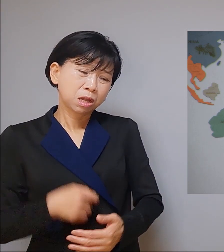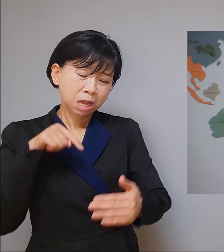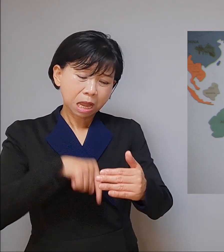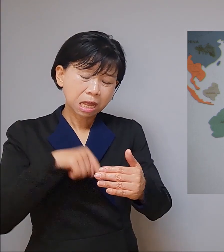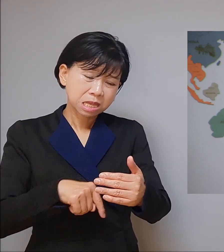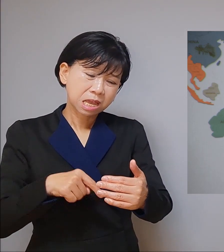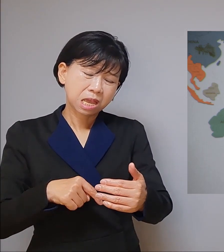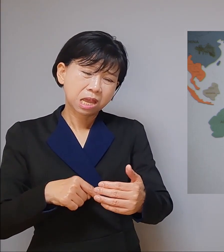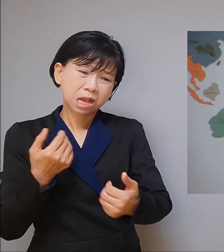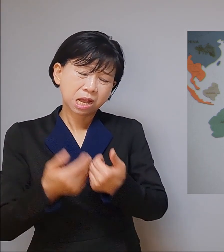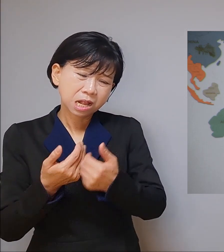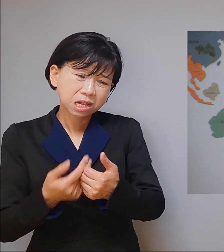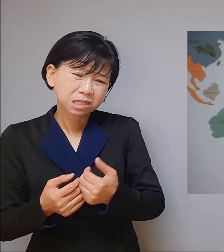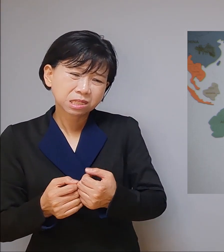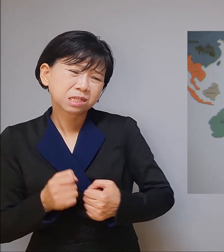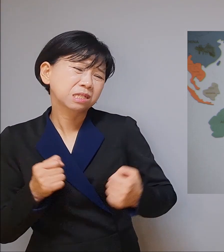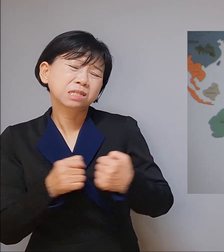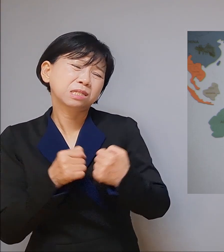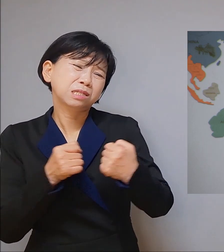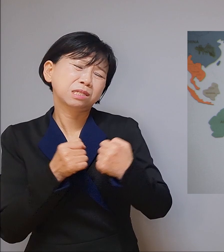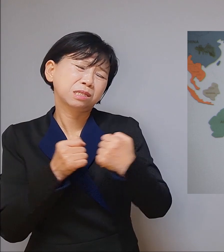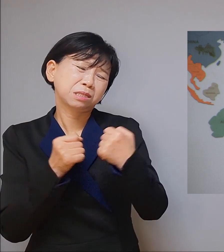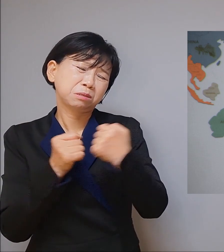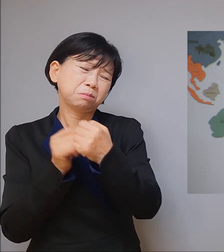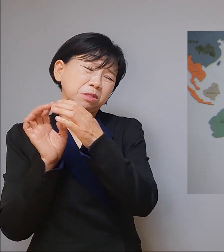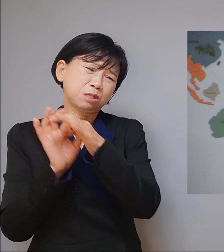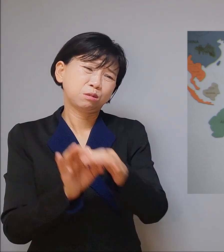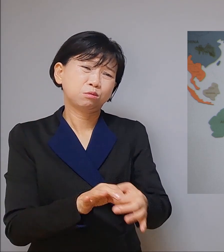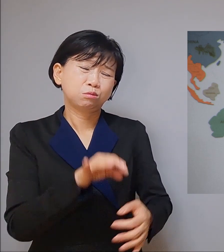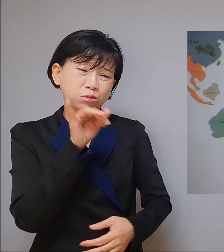같습니다. 하나님은 율법이 거룩하고 의로운 것이라는